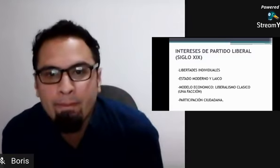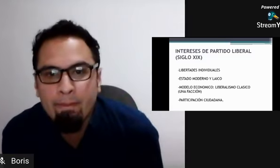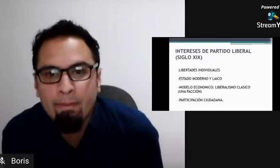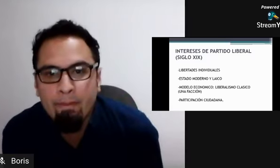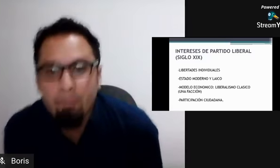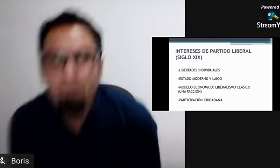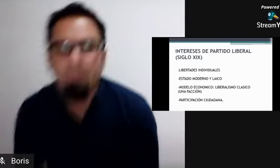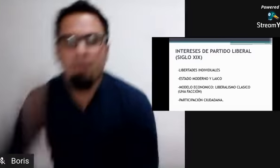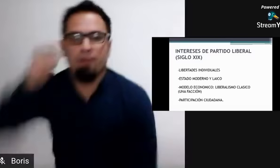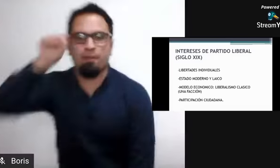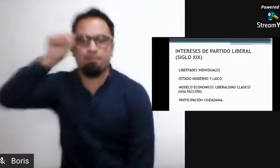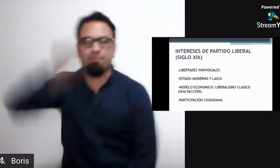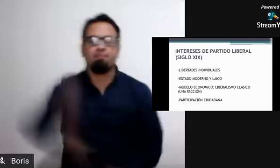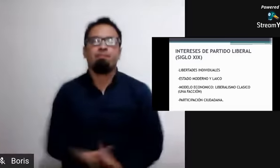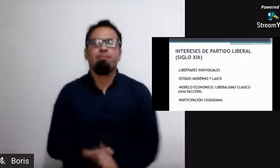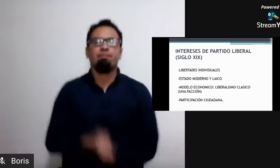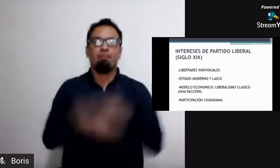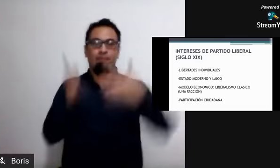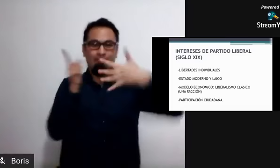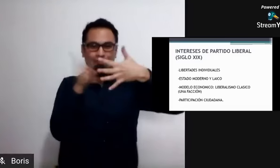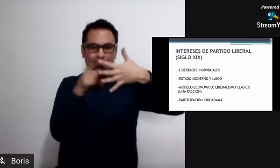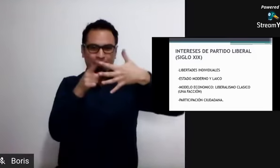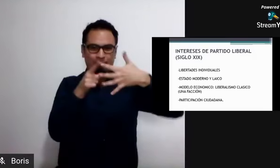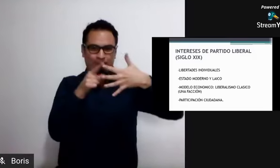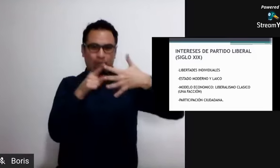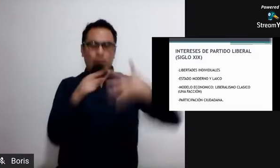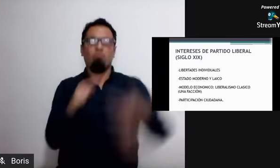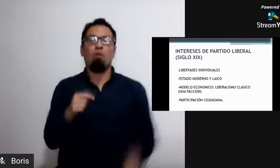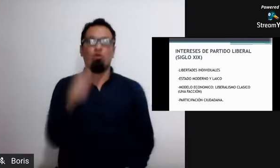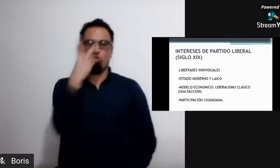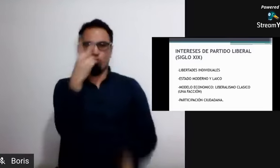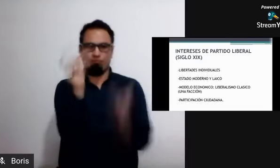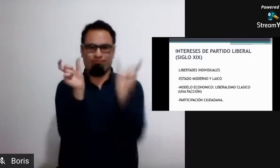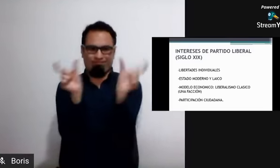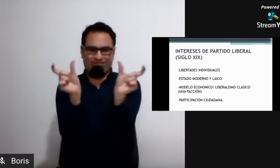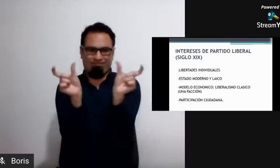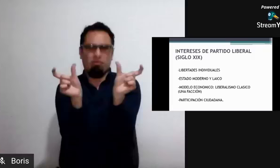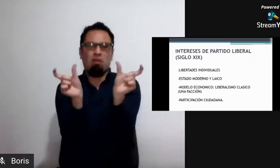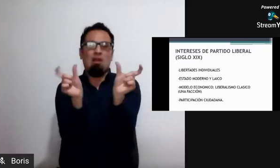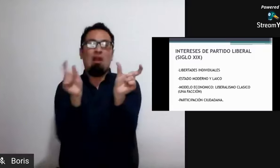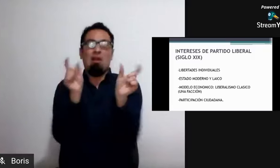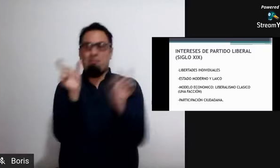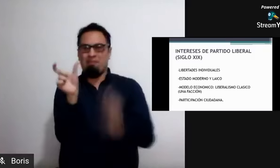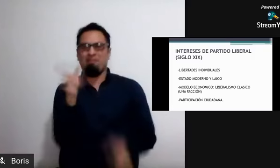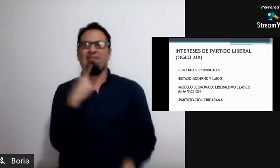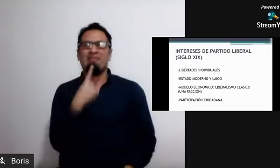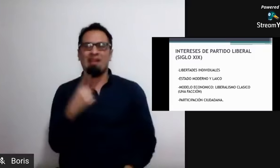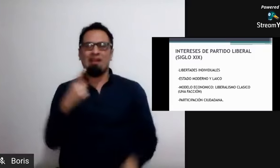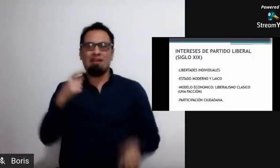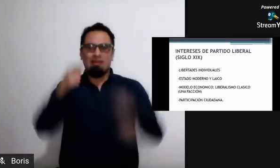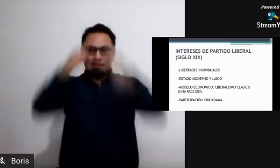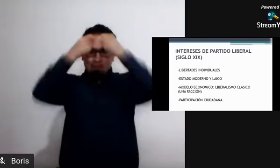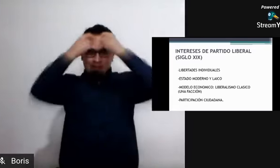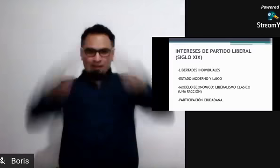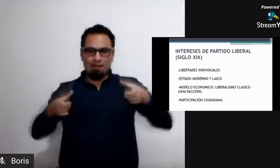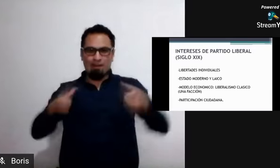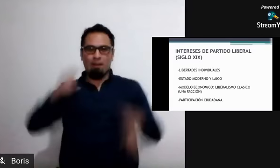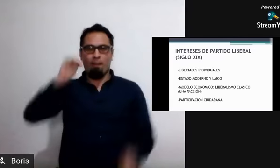solamente permitido para las personas de género masculino. Otro interés importante del Partido